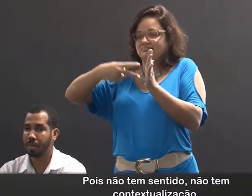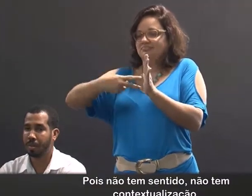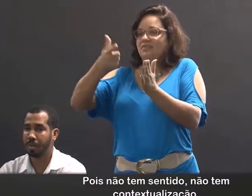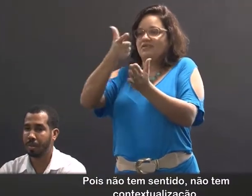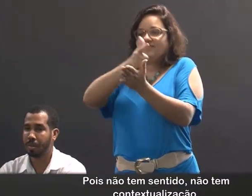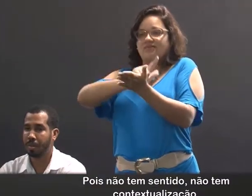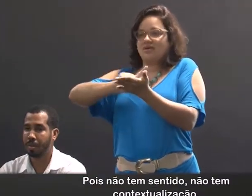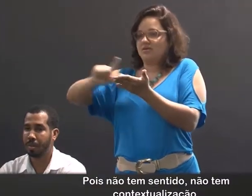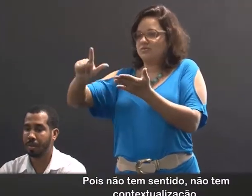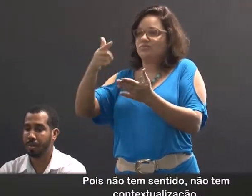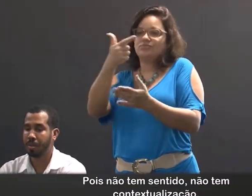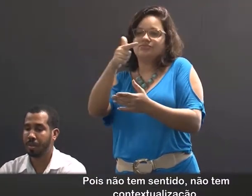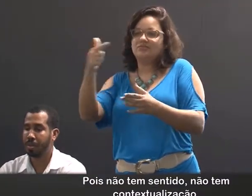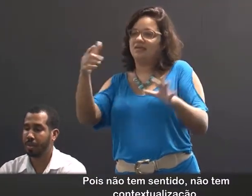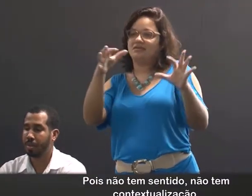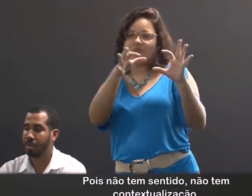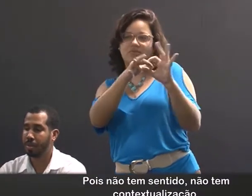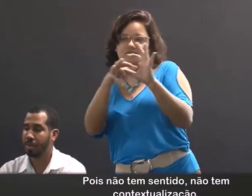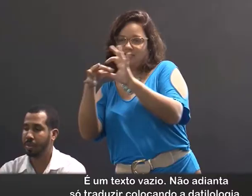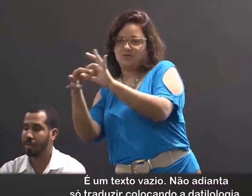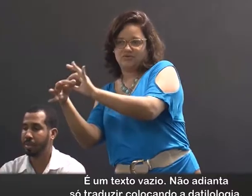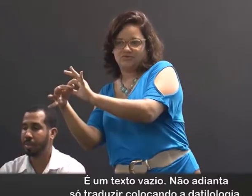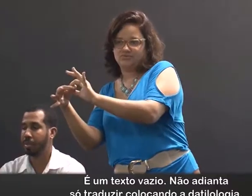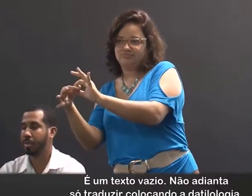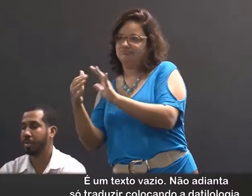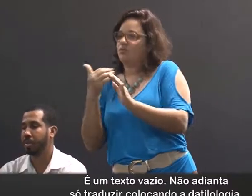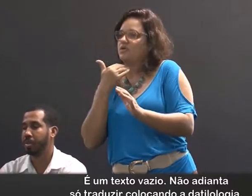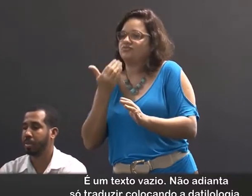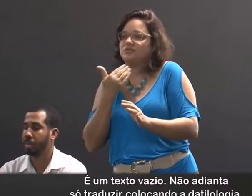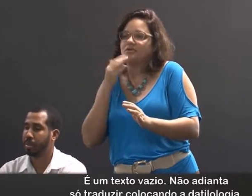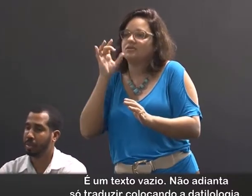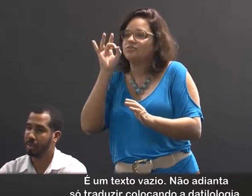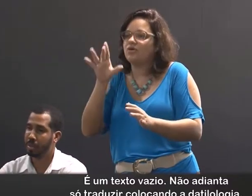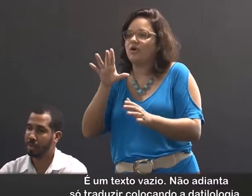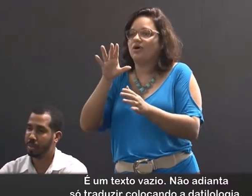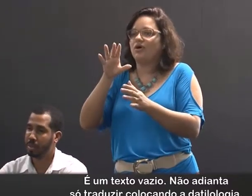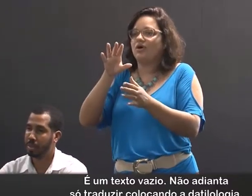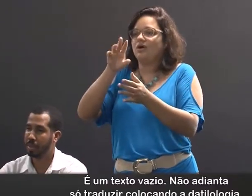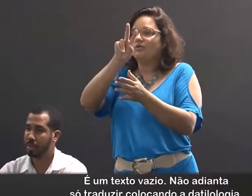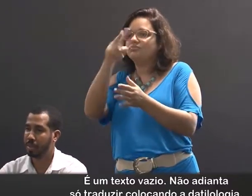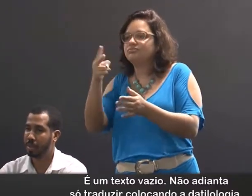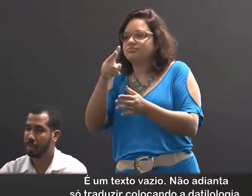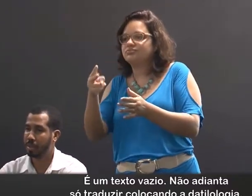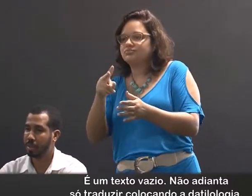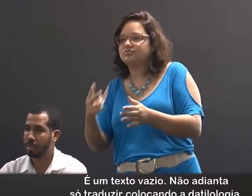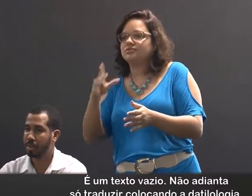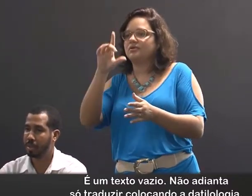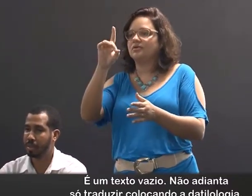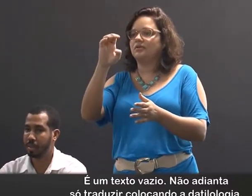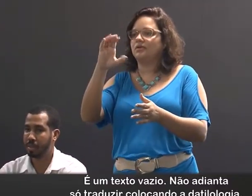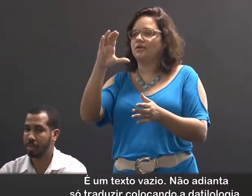tem contextualização. É um texto vazio, não adianta. Não adianta